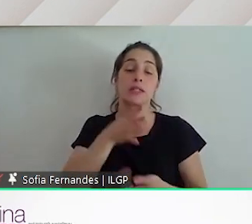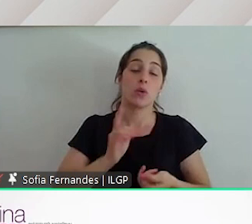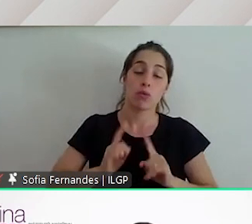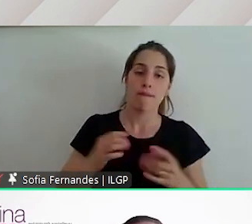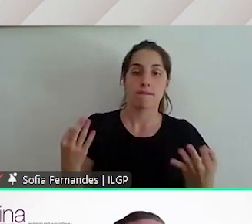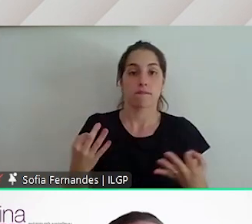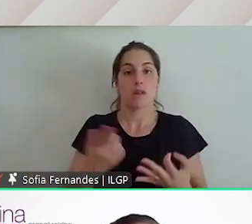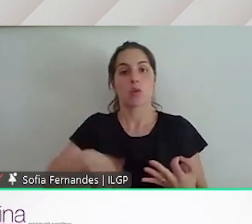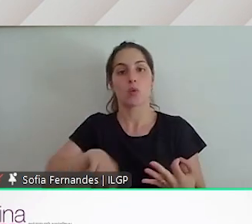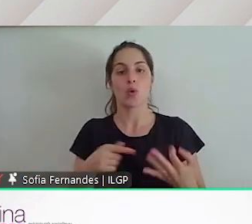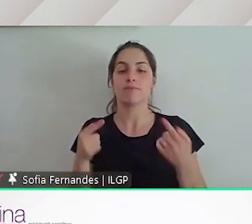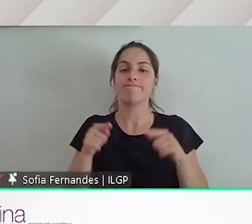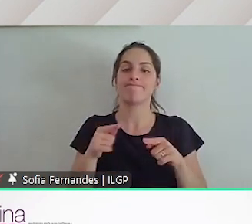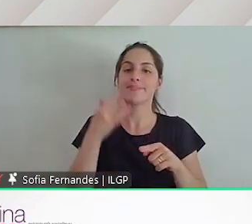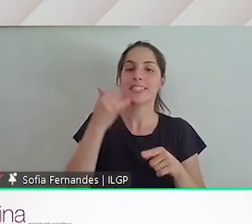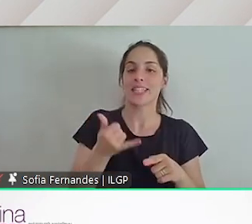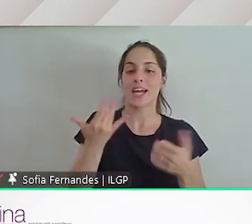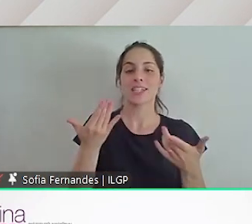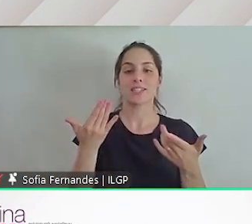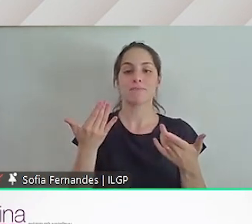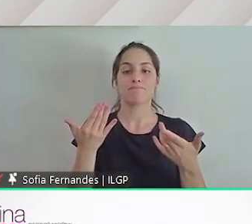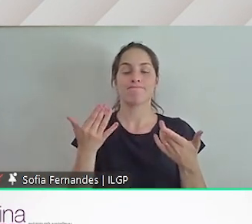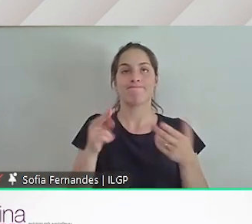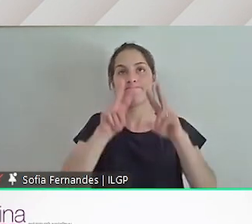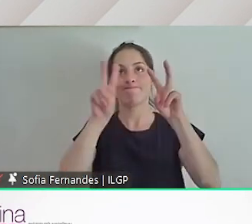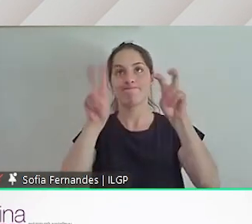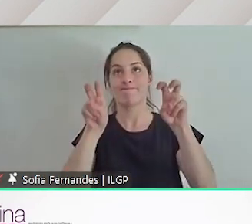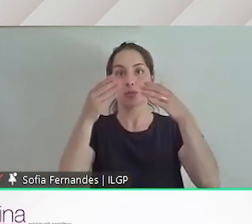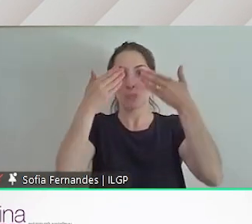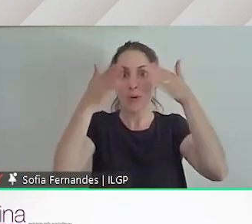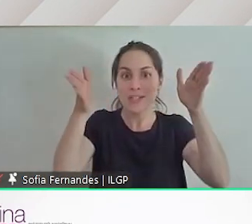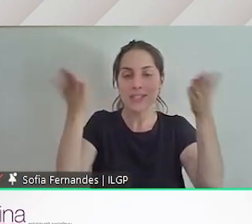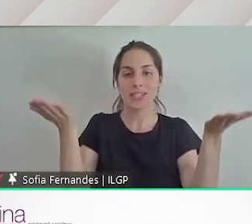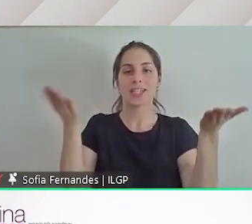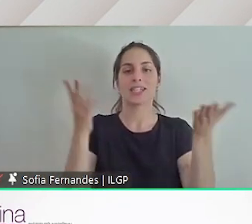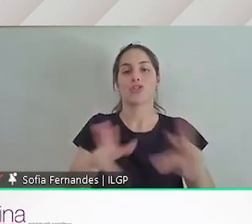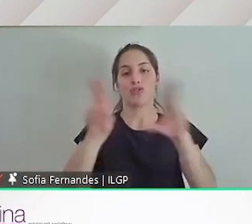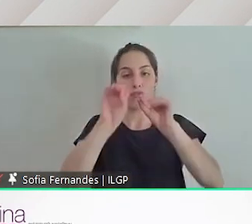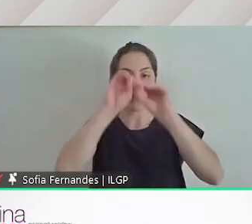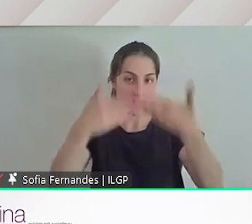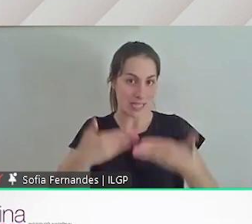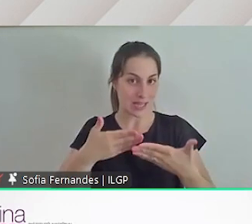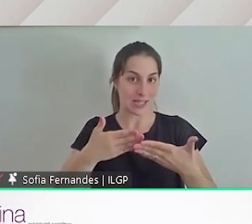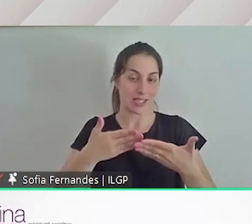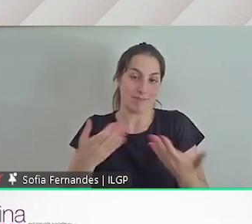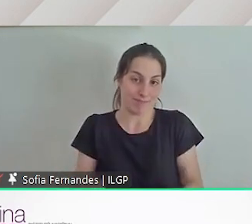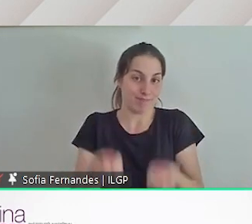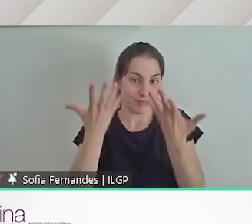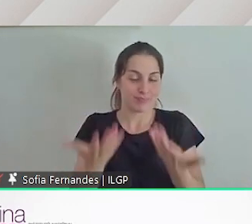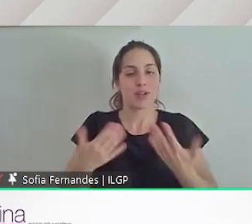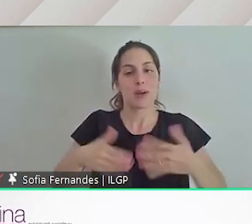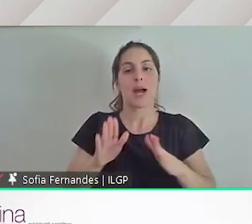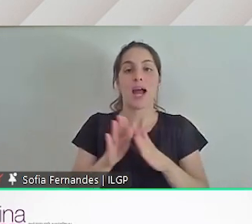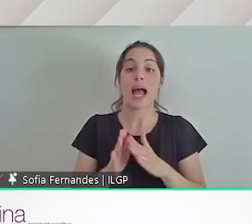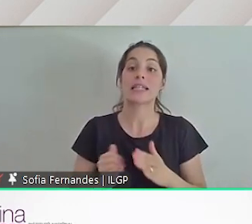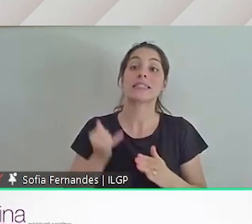aqui a democratizar este novo site, mas o passo seguinte, não nos podemos esquecer, é que